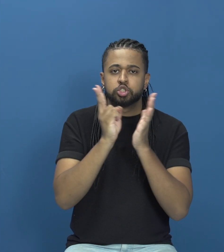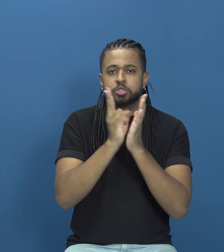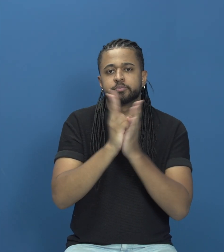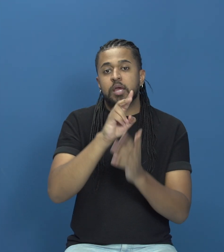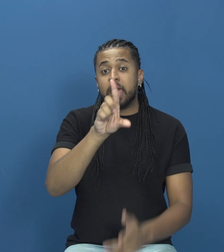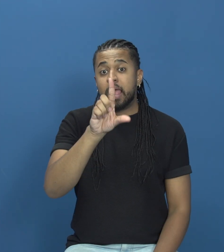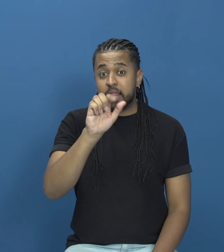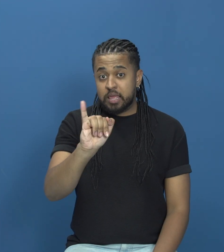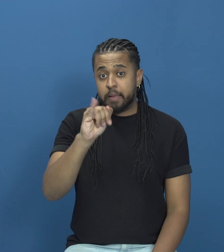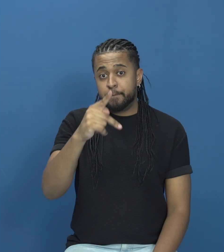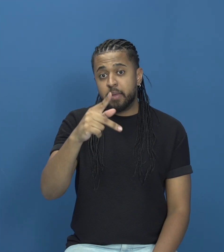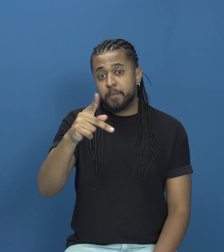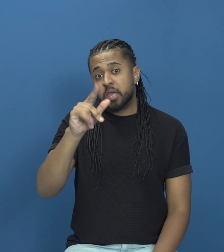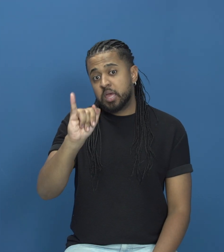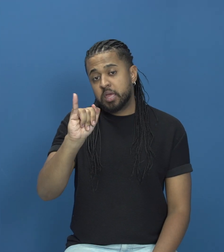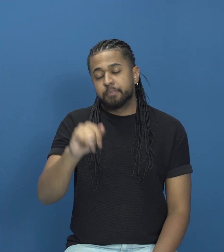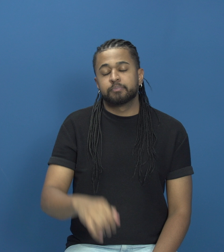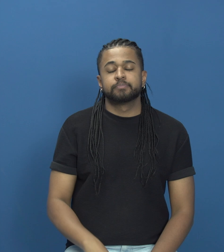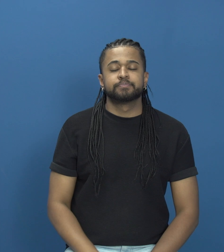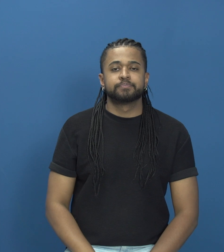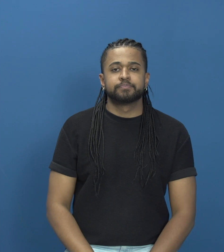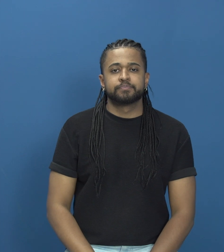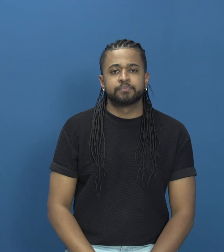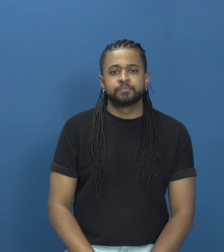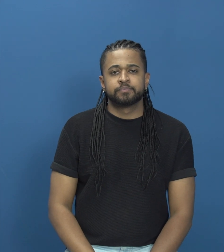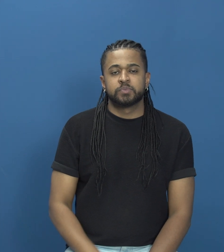Parênteses, LI, PPI, fecha parênteses.